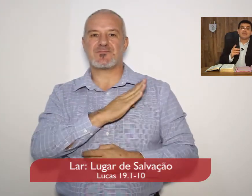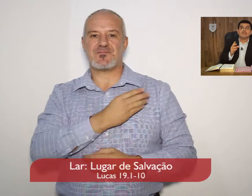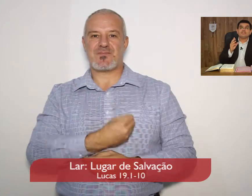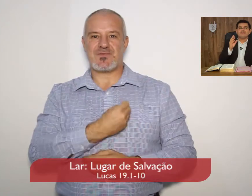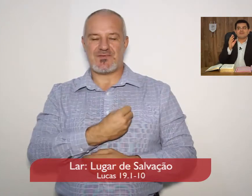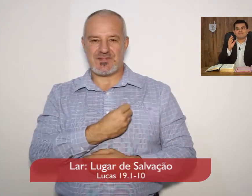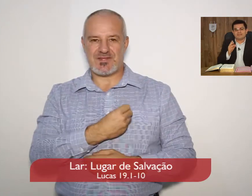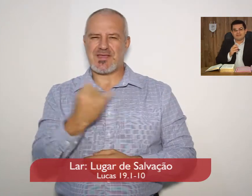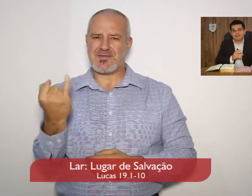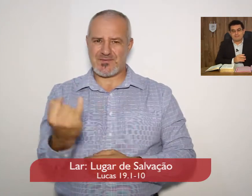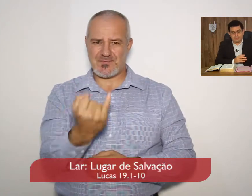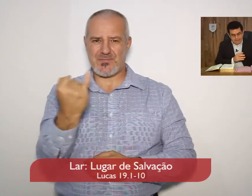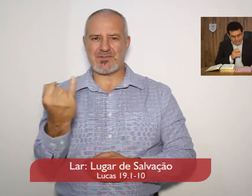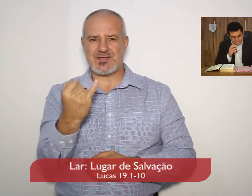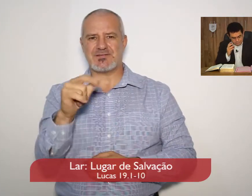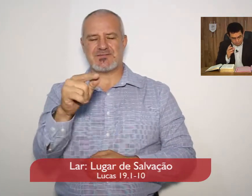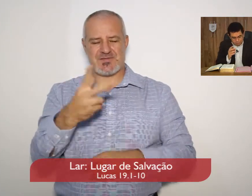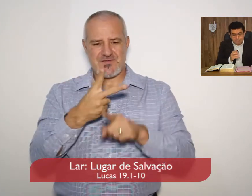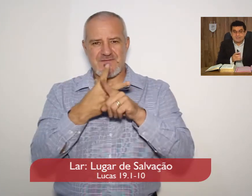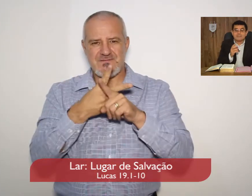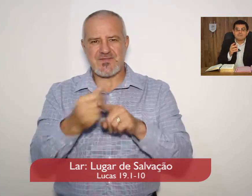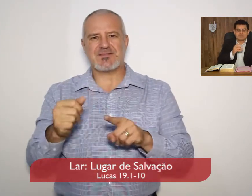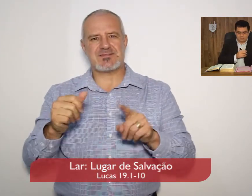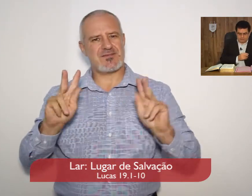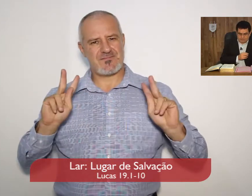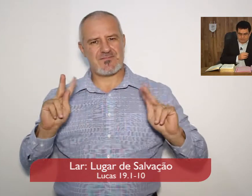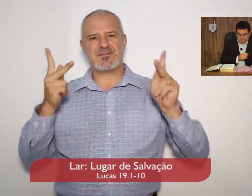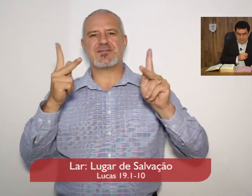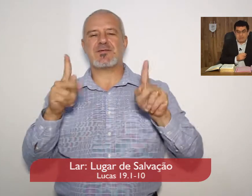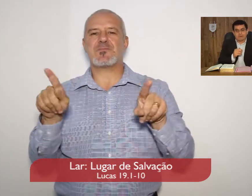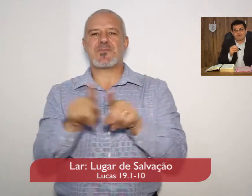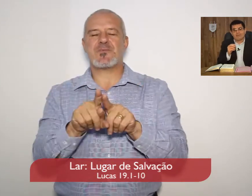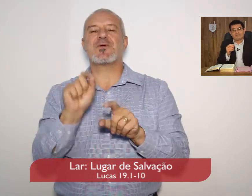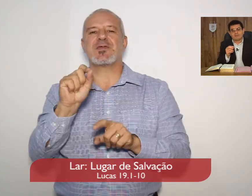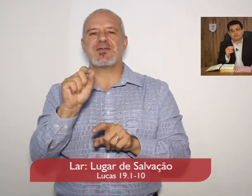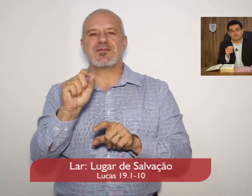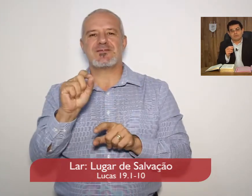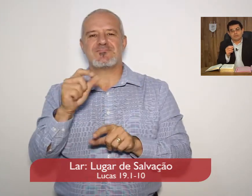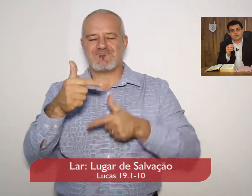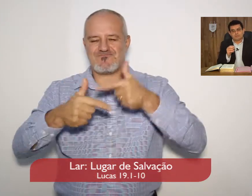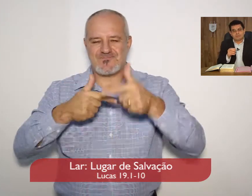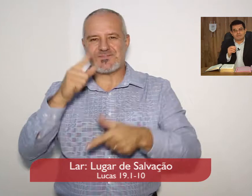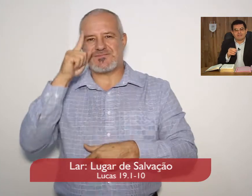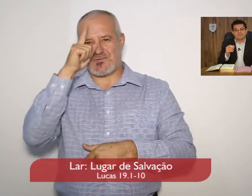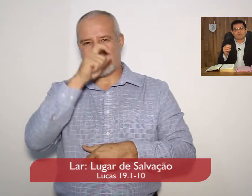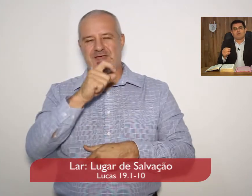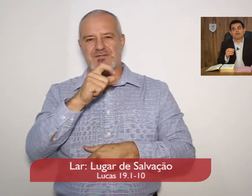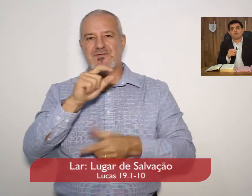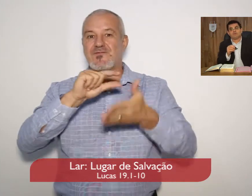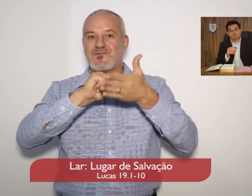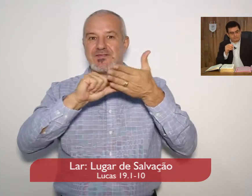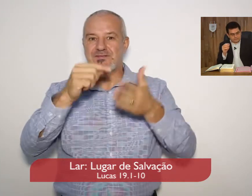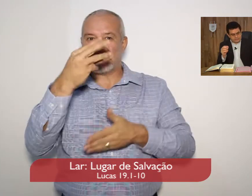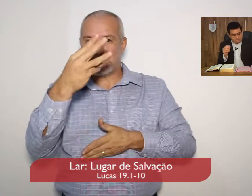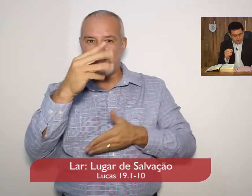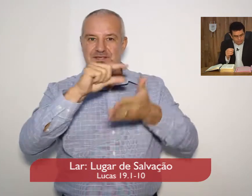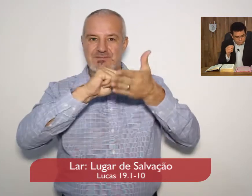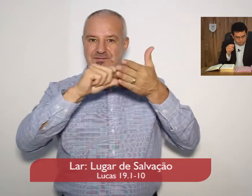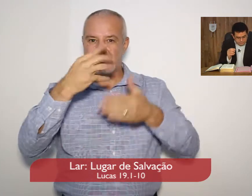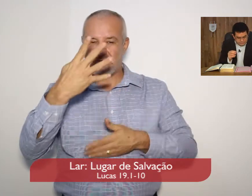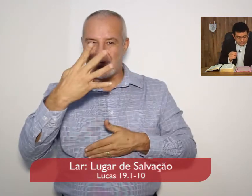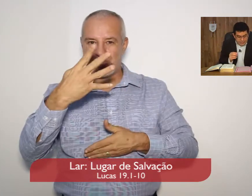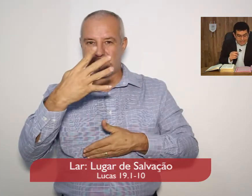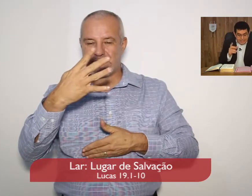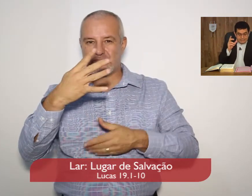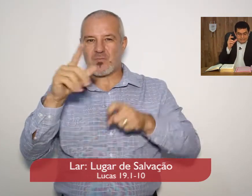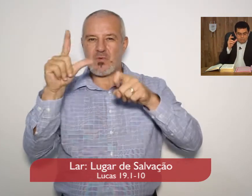importância de vencer as próprias limitações. Lá no versículo de número 3 e 4 de Lucas 19